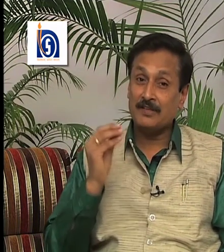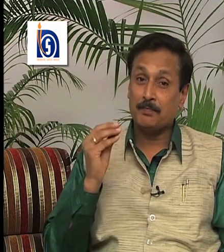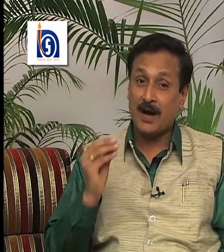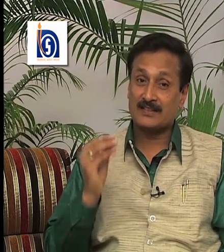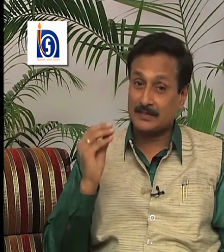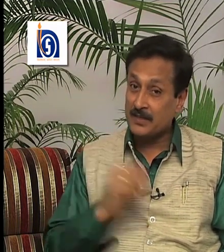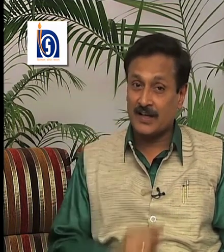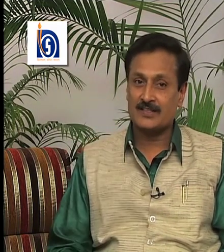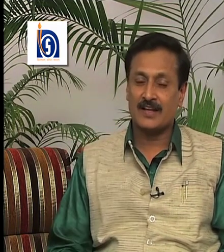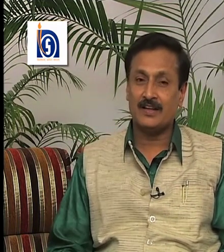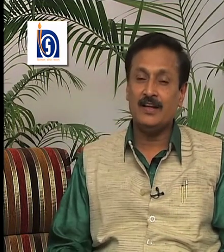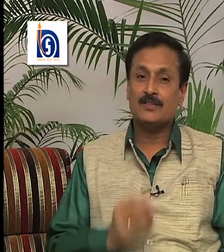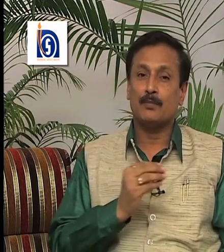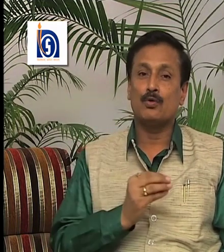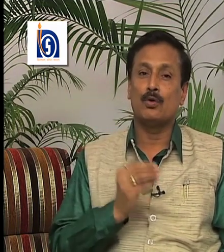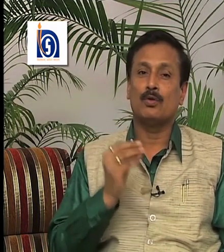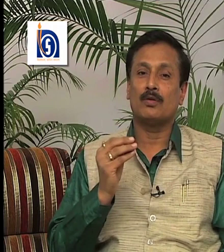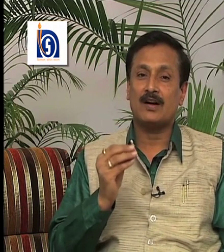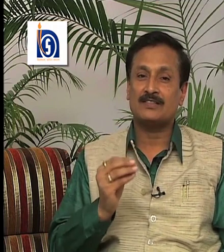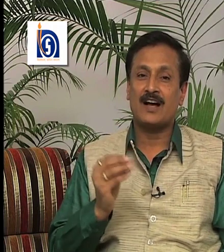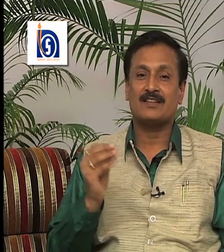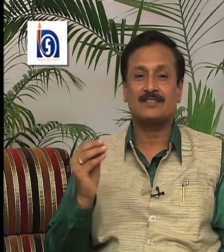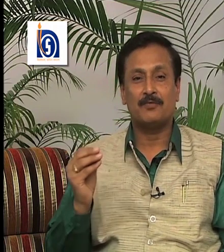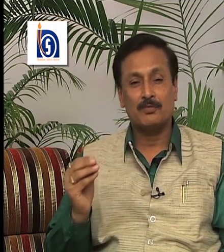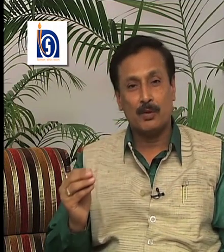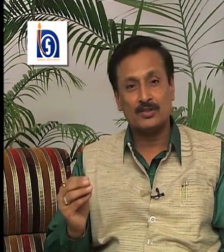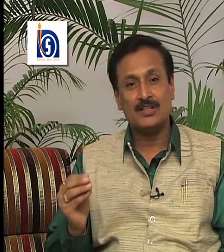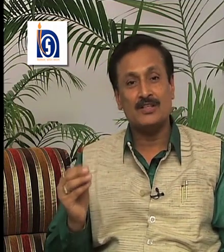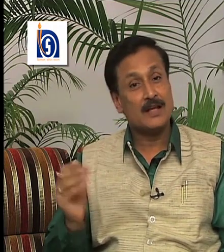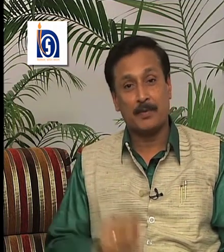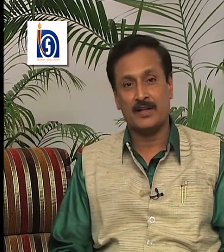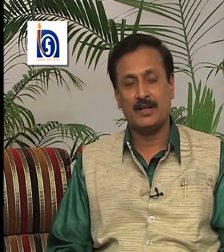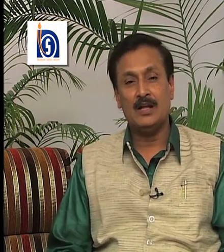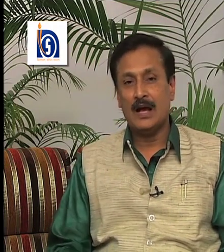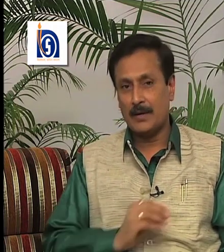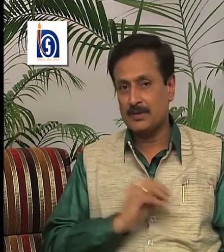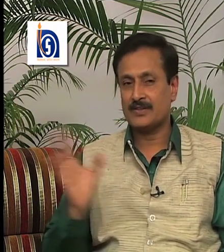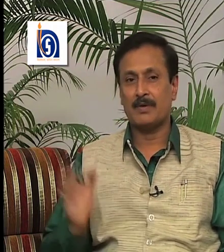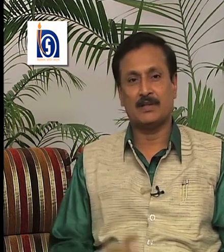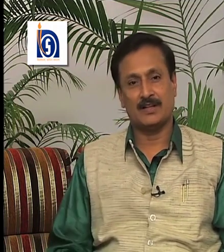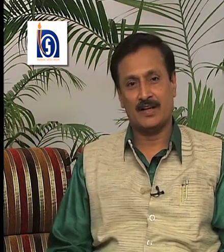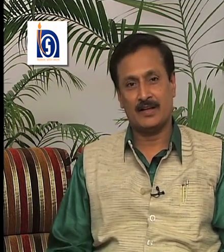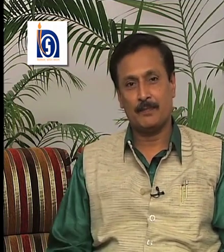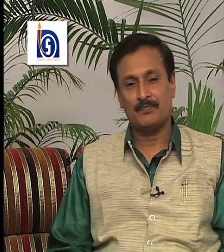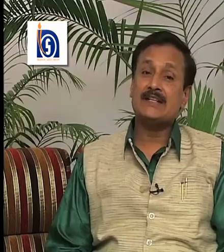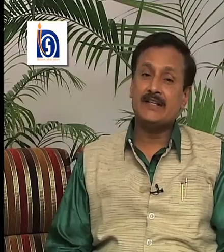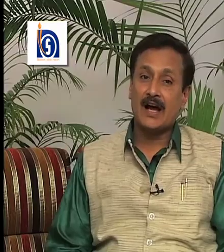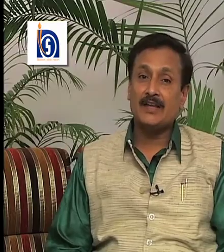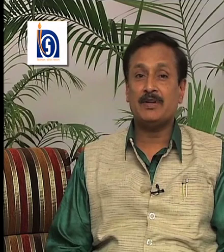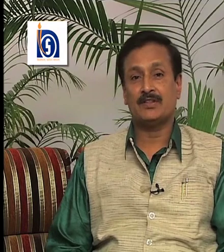12वीं पास तभी कहे जाएंगे जब भूगोल, अर्थशास्त्र, भौतिकी ये पढ़ेंगे, अब ये समय बदल गया है। ITI में